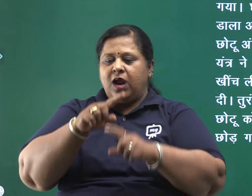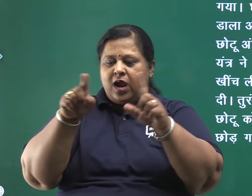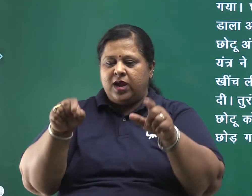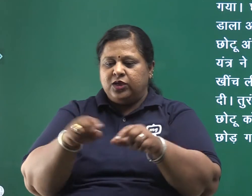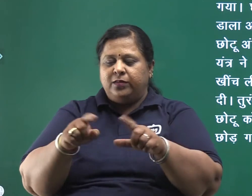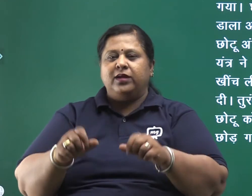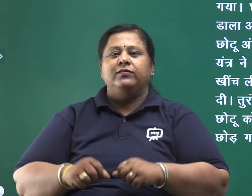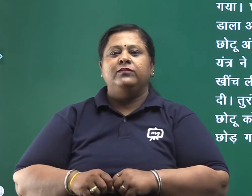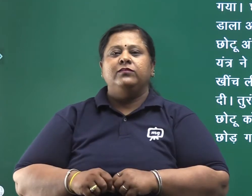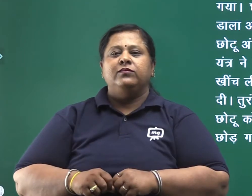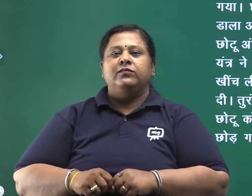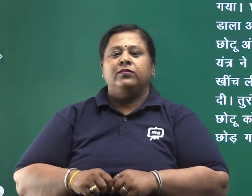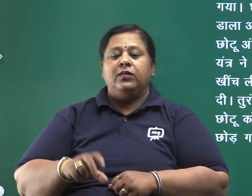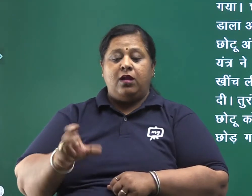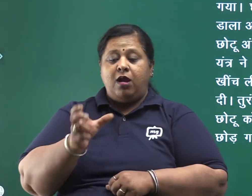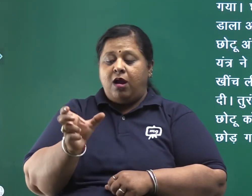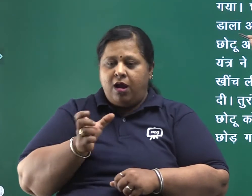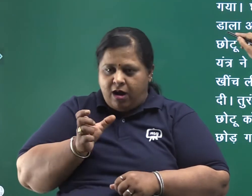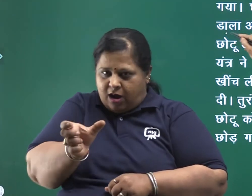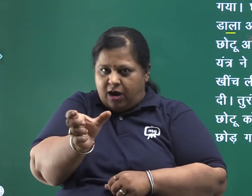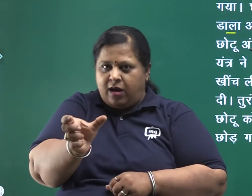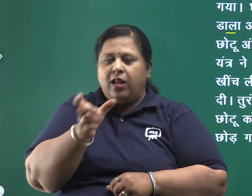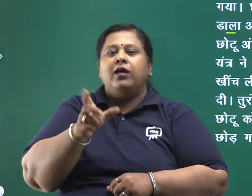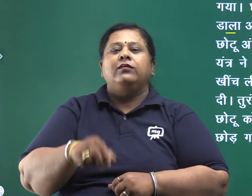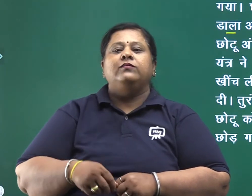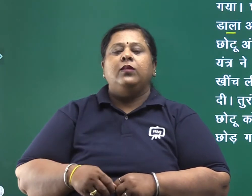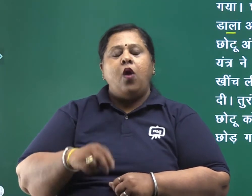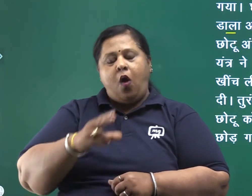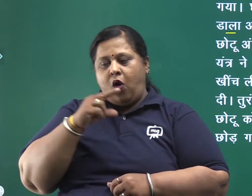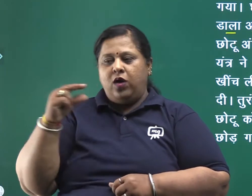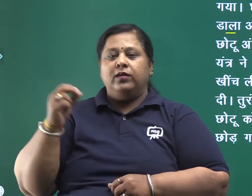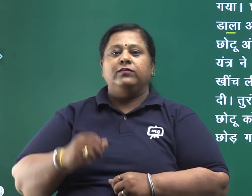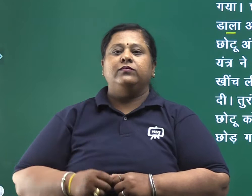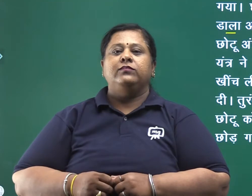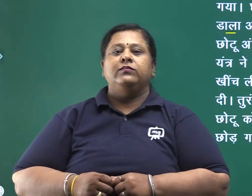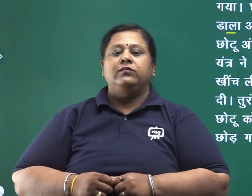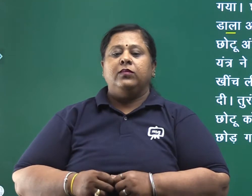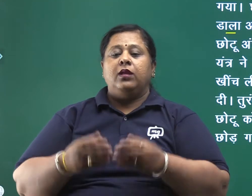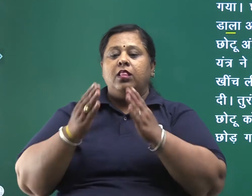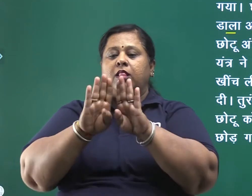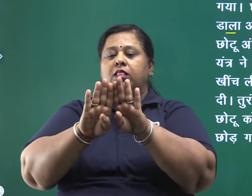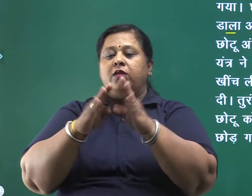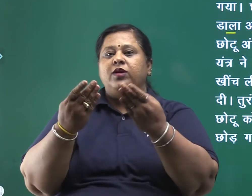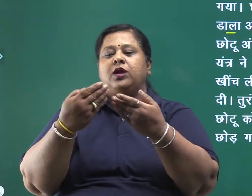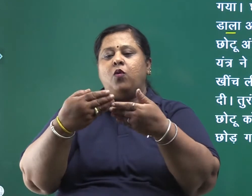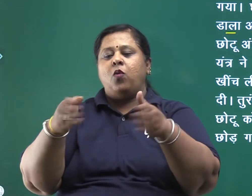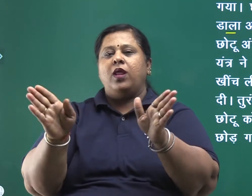में कार्ड डाला और दरवाज़ा खुल गया।